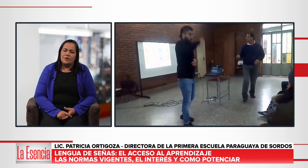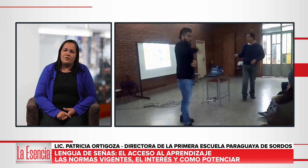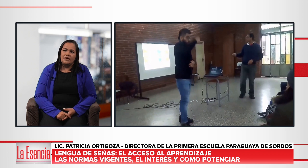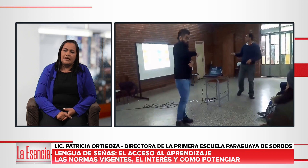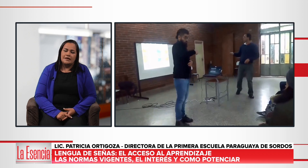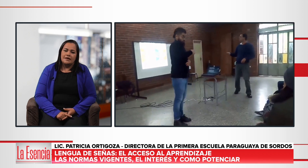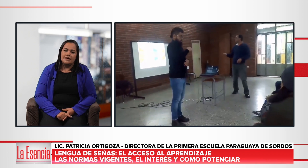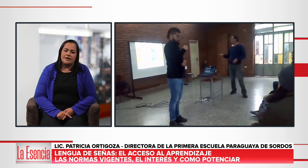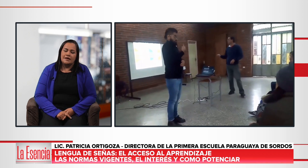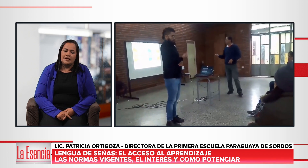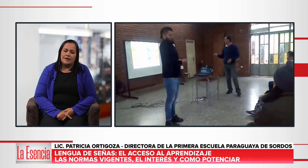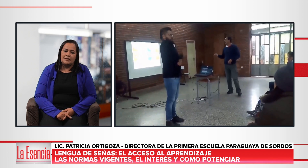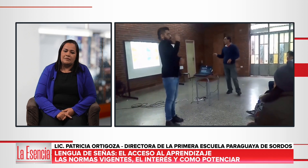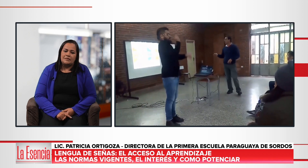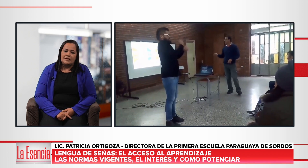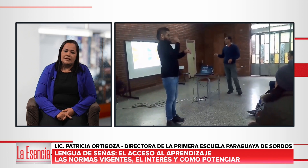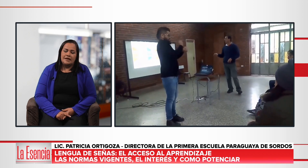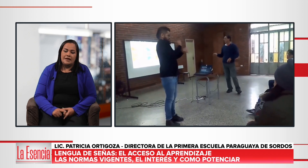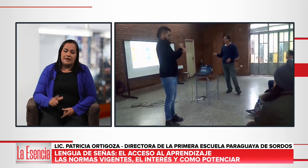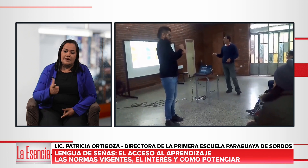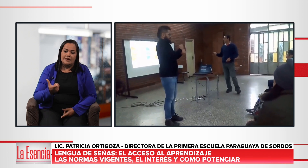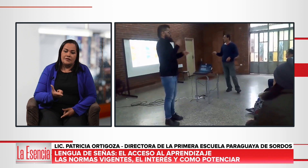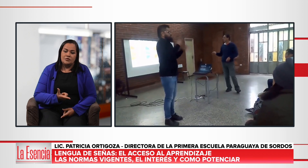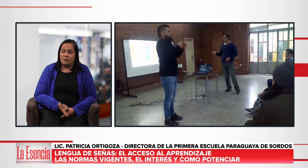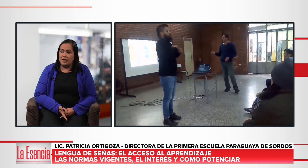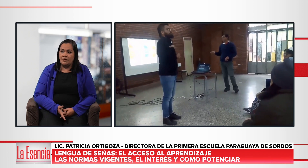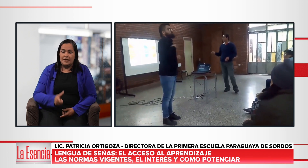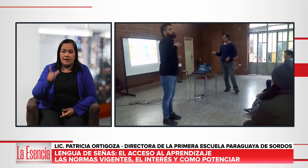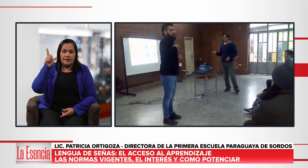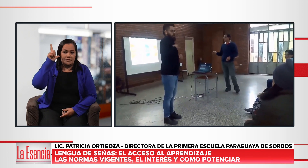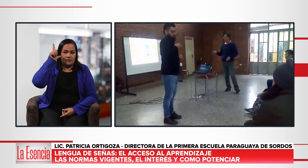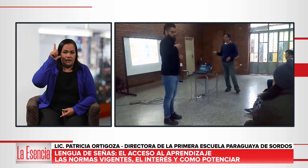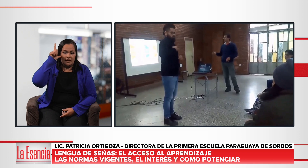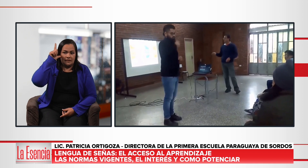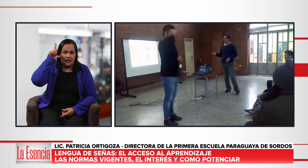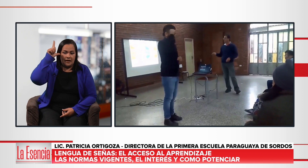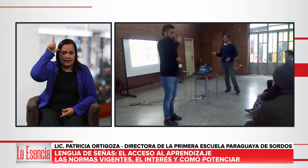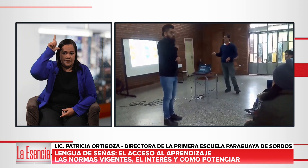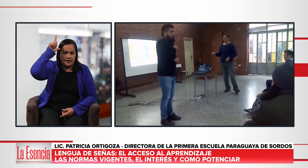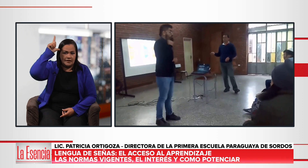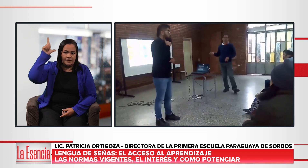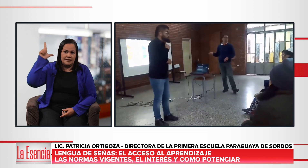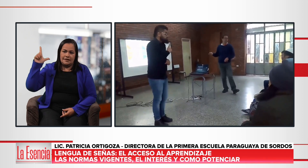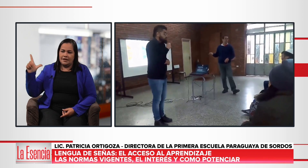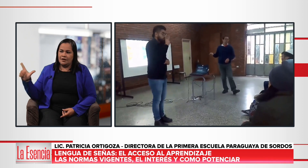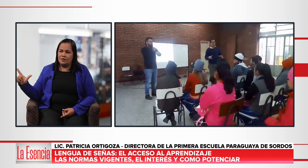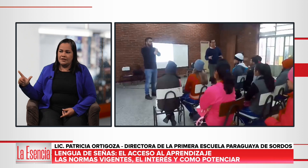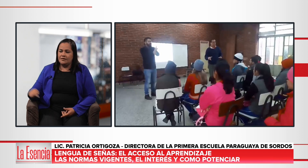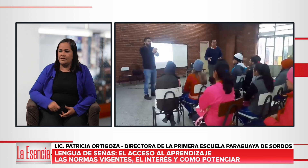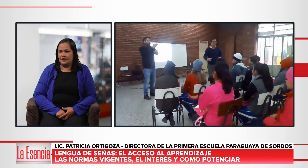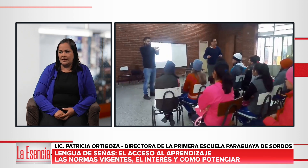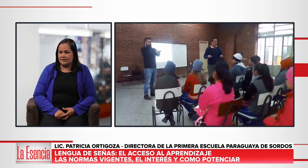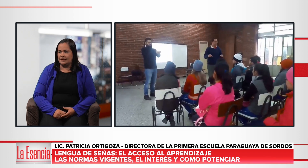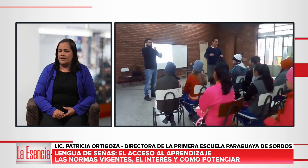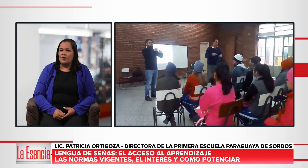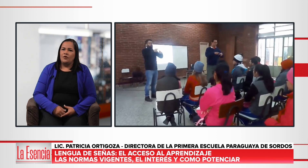otra profe que tiene, su nombre es Lorena, entonces esta es la L y tiene rulitos